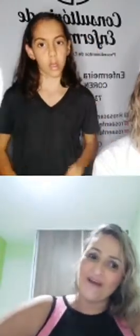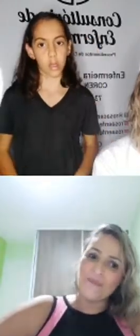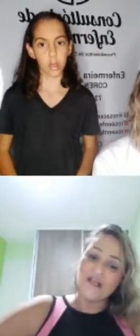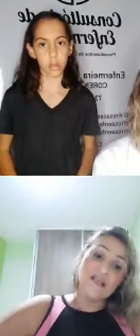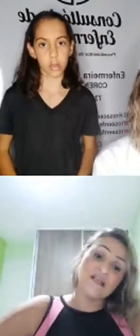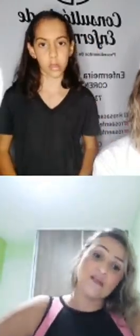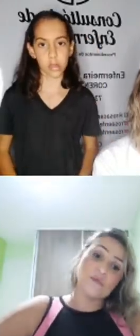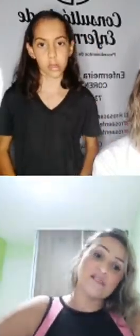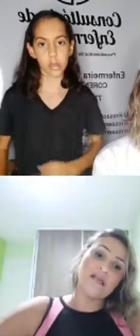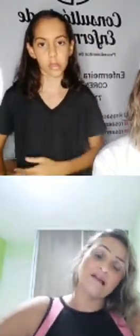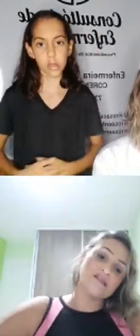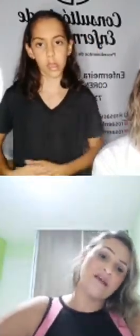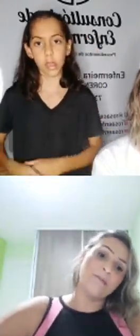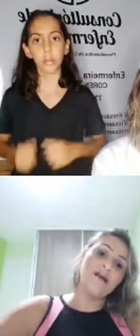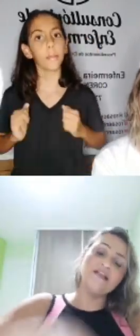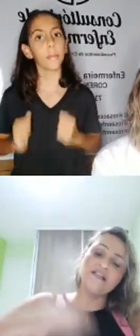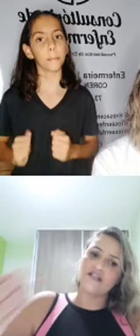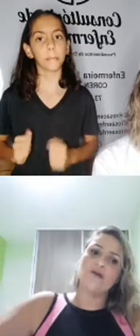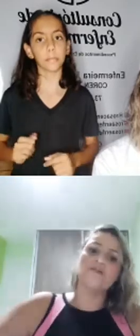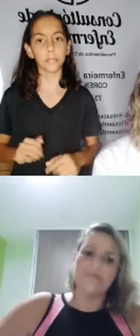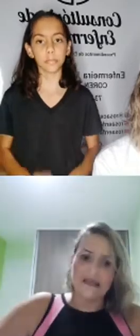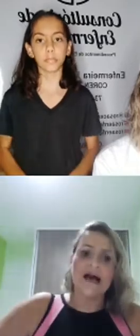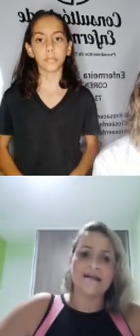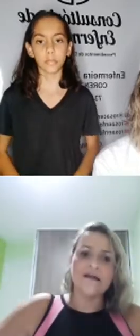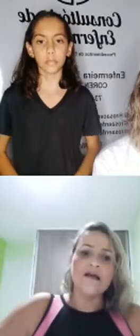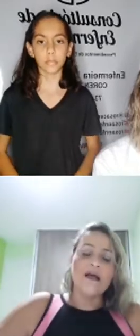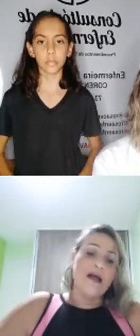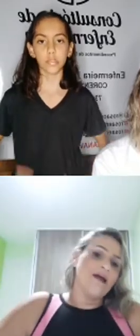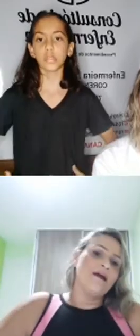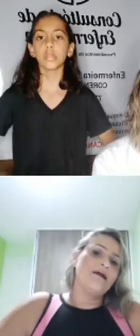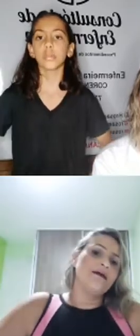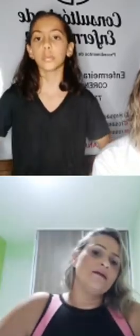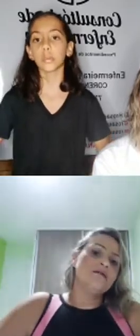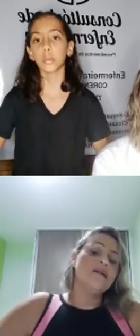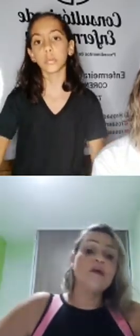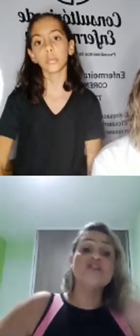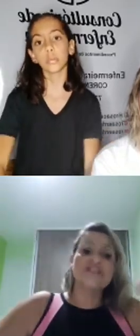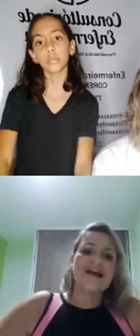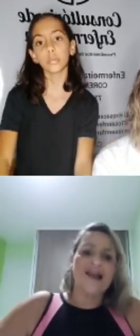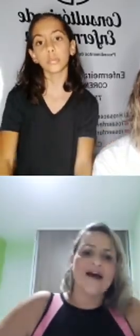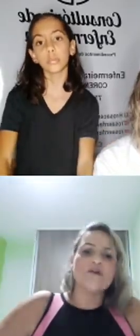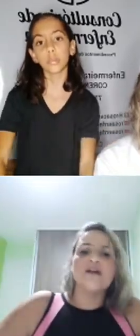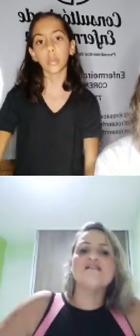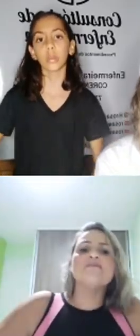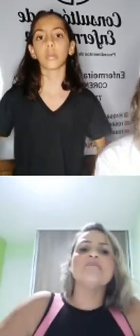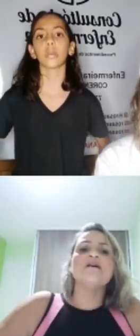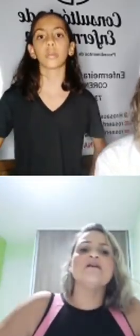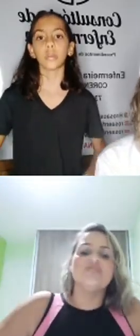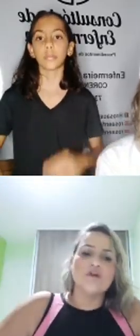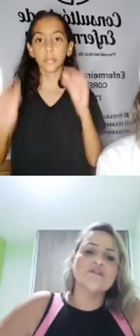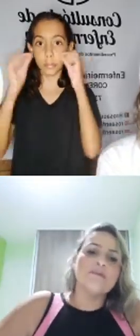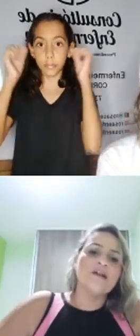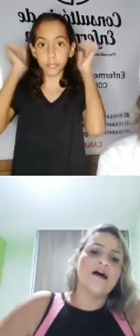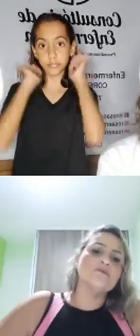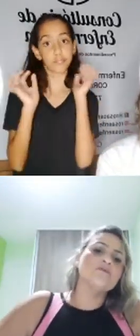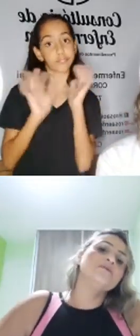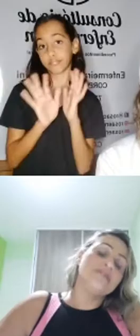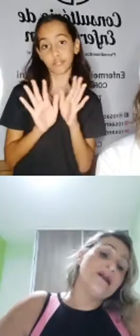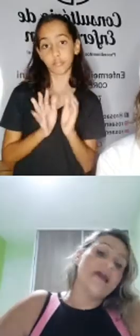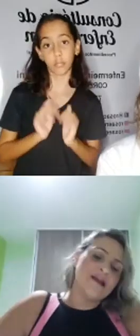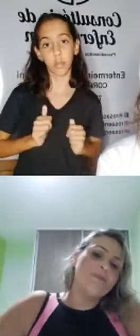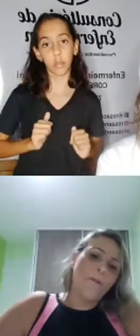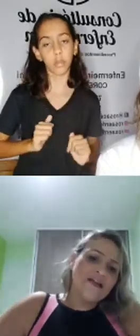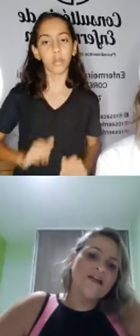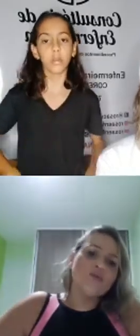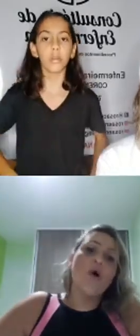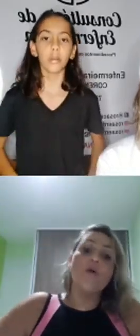né? Então, se a mãe está contaminada, não está claro que esse bebê foi contaminado